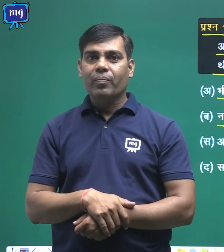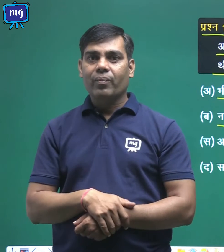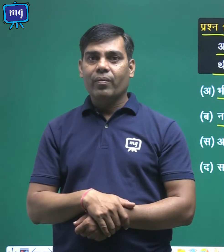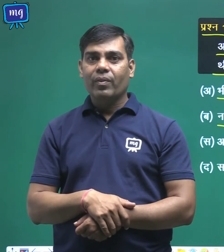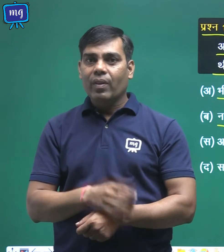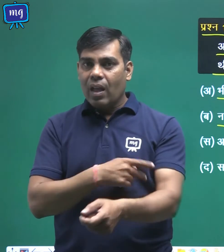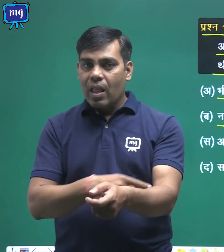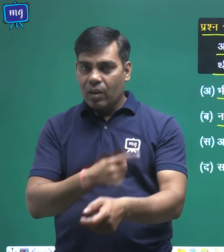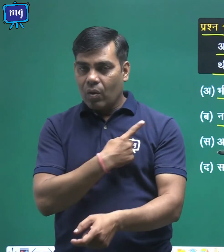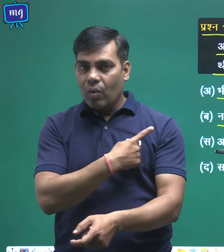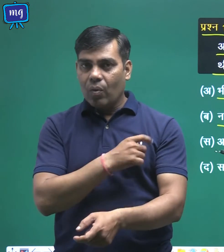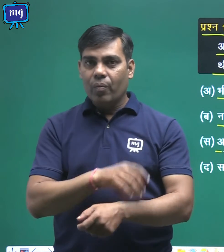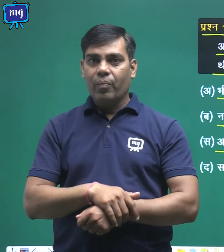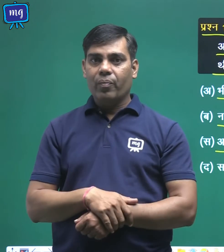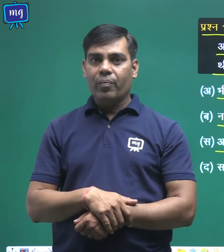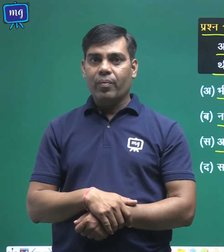नकुल को,